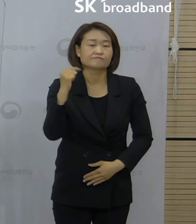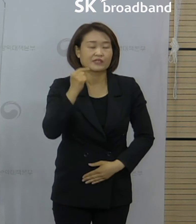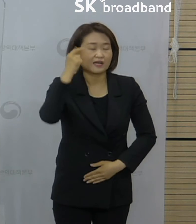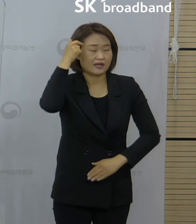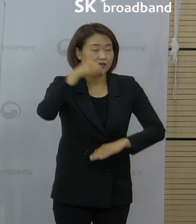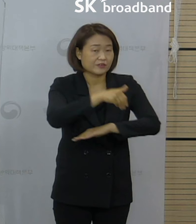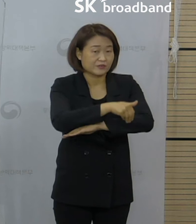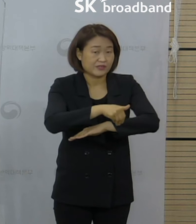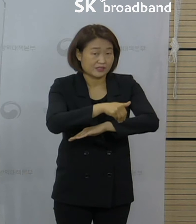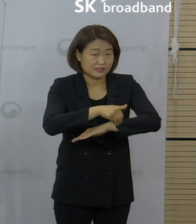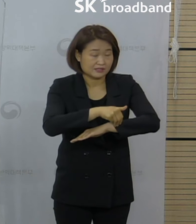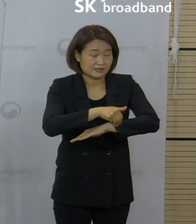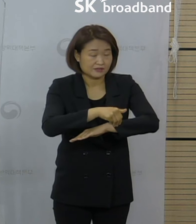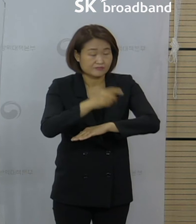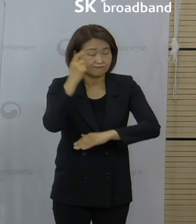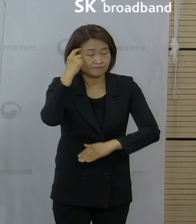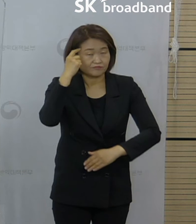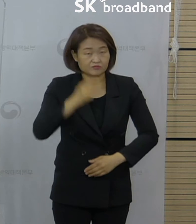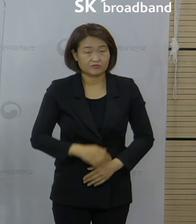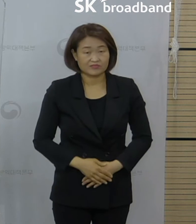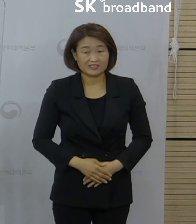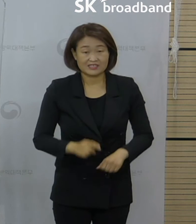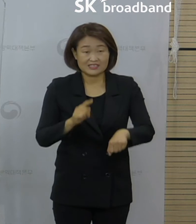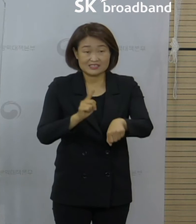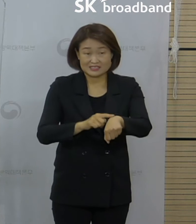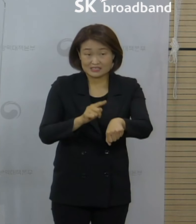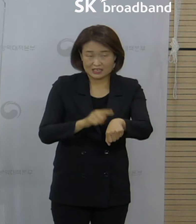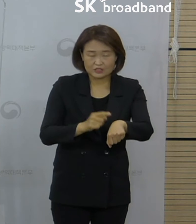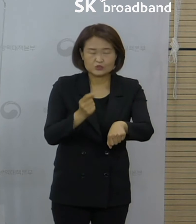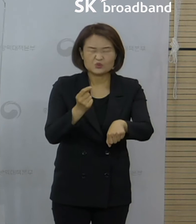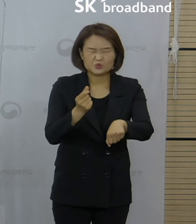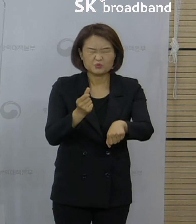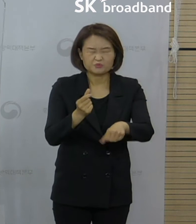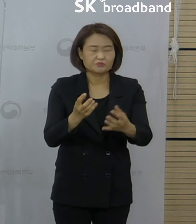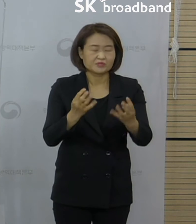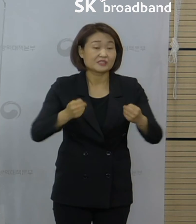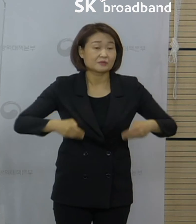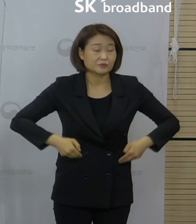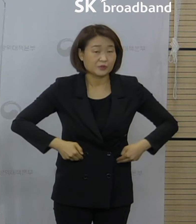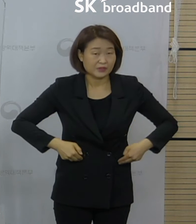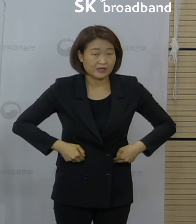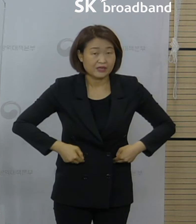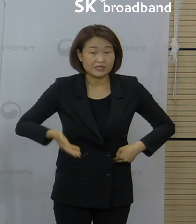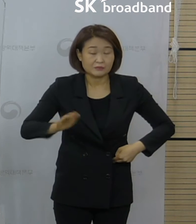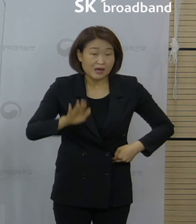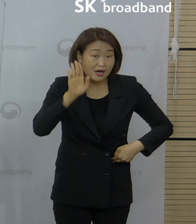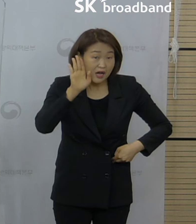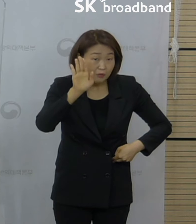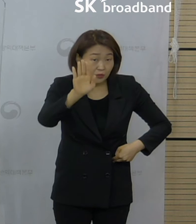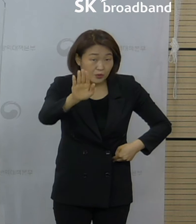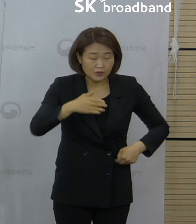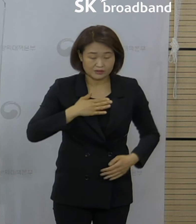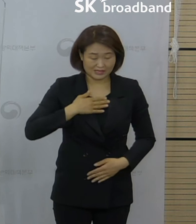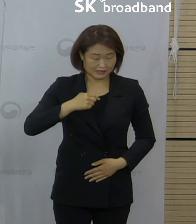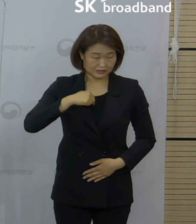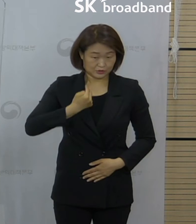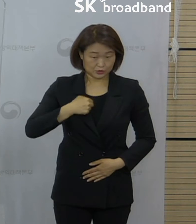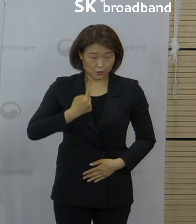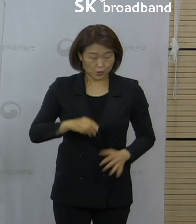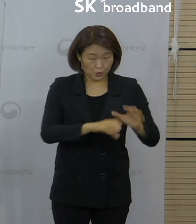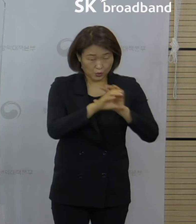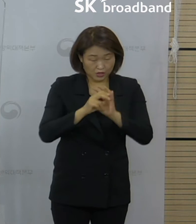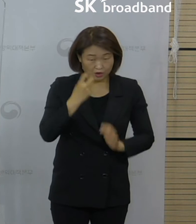더불어 시간은 좀 걸린다 하더라도 아까 자가진단 키트에 대한 것도 회의를 하겠다고 말씀을 드렸는데 할수 있는